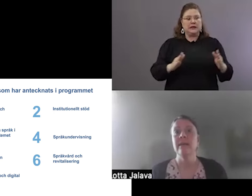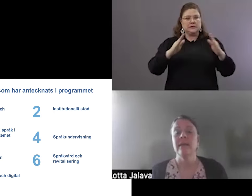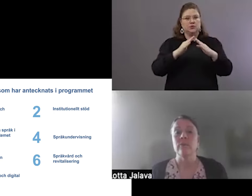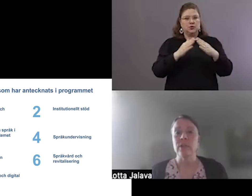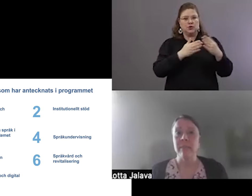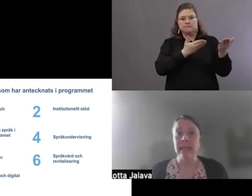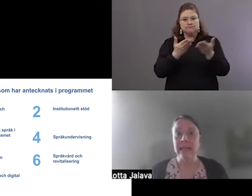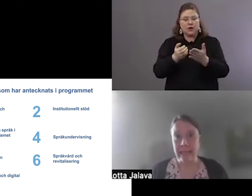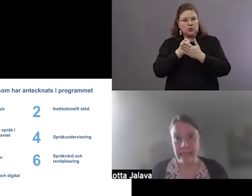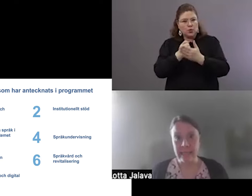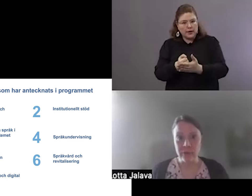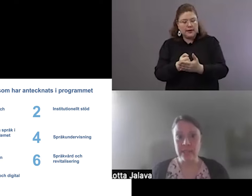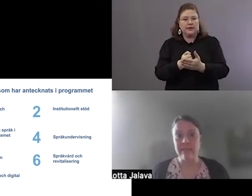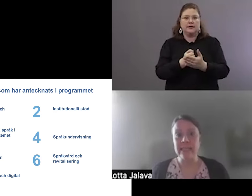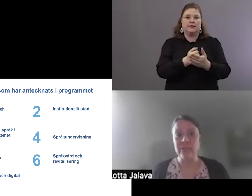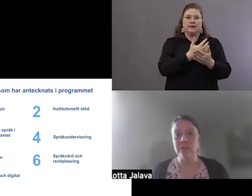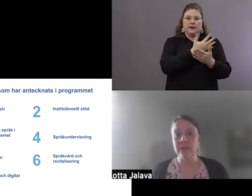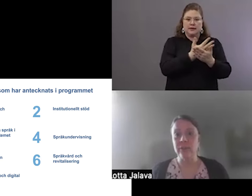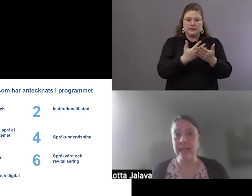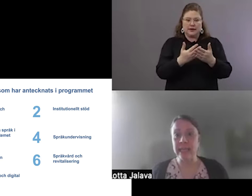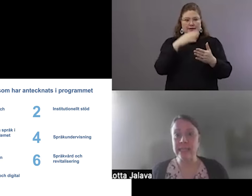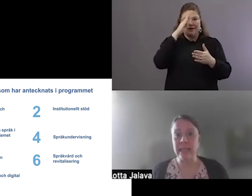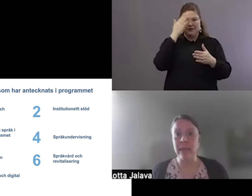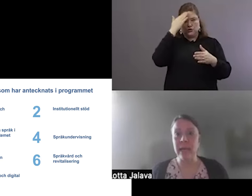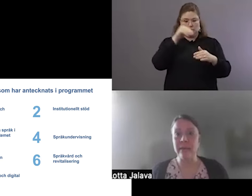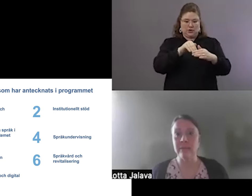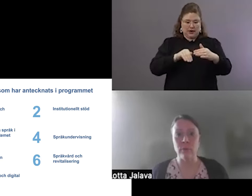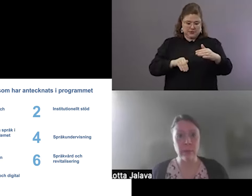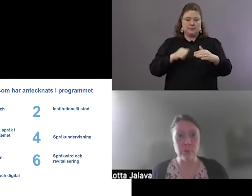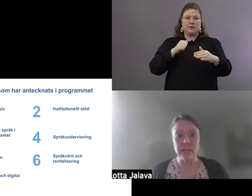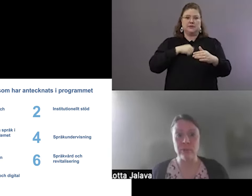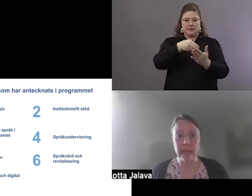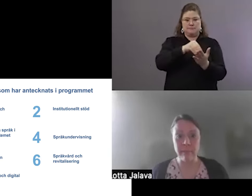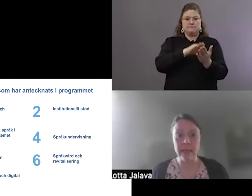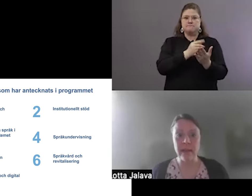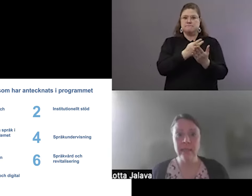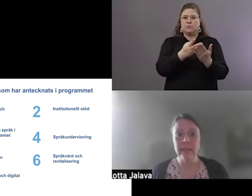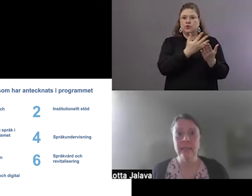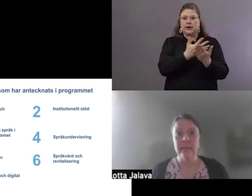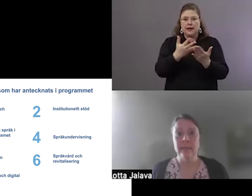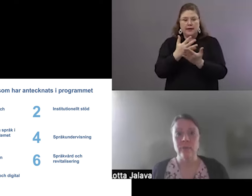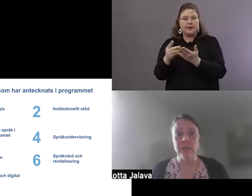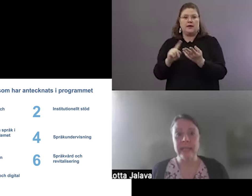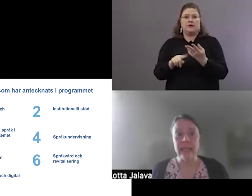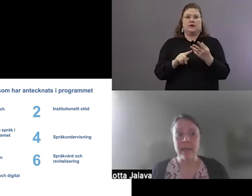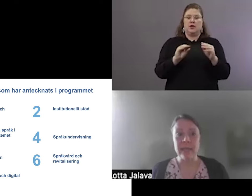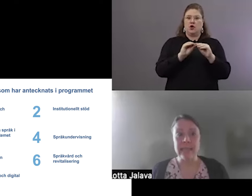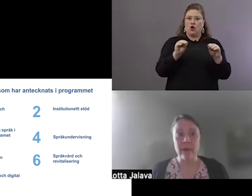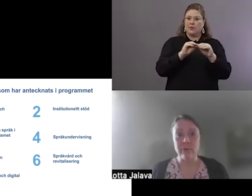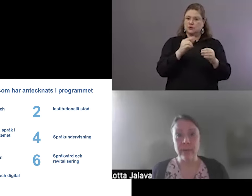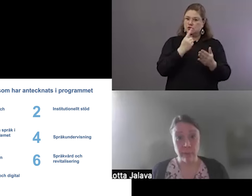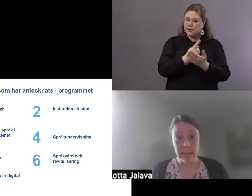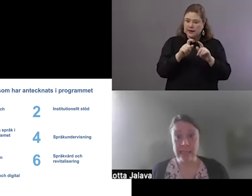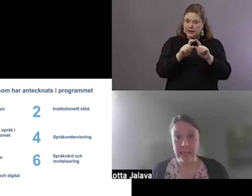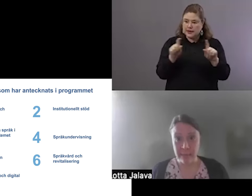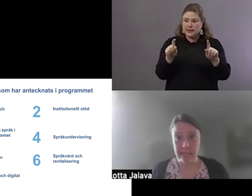ja useamman kielen rekisteröinnistä väestötietojärjestelmään. Opetus on iso teema, ja yhtenä teemanahan siellä